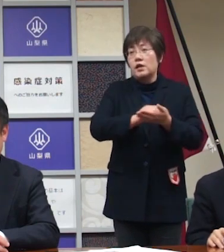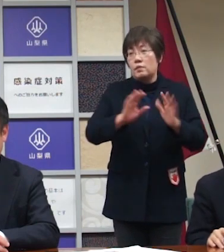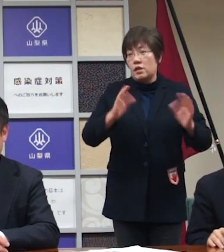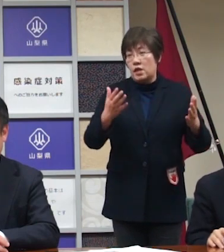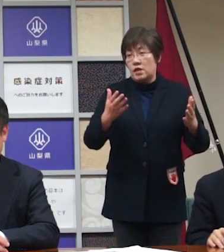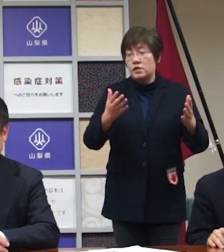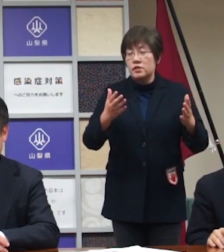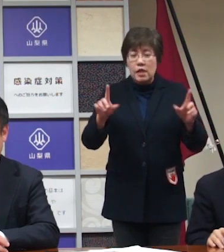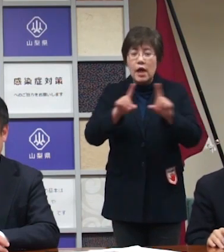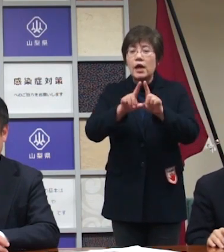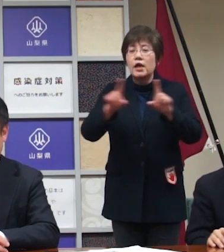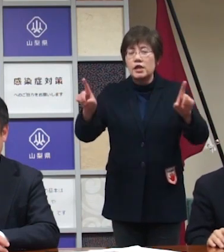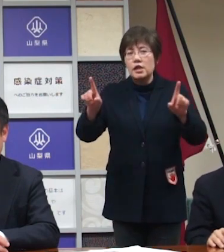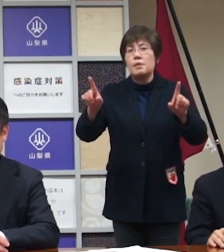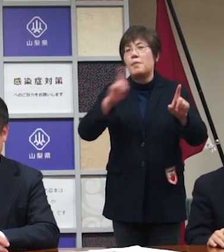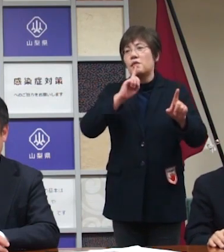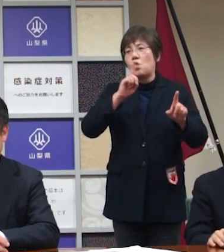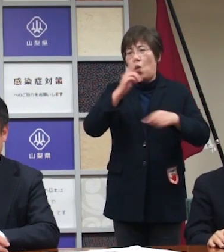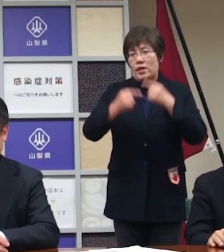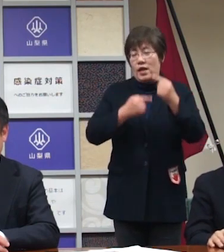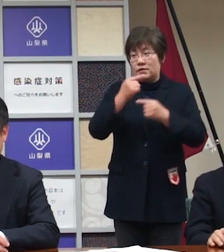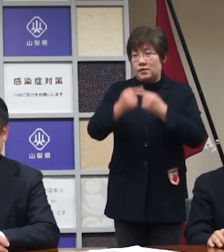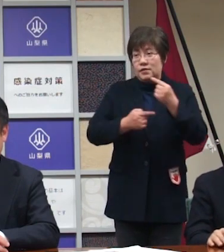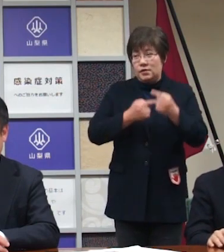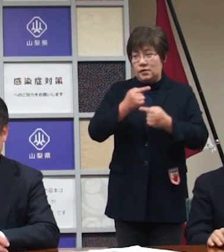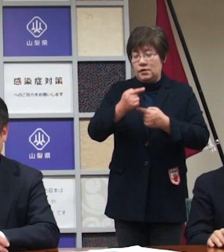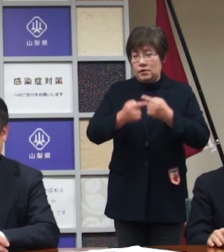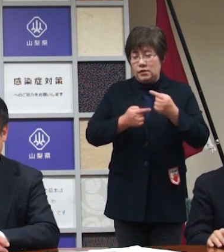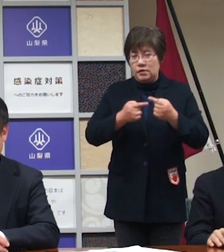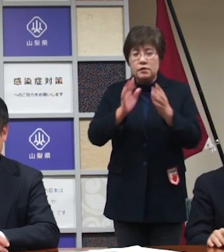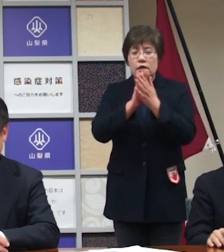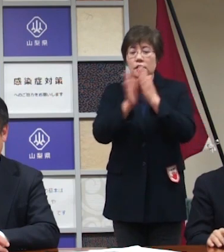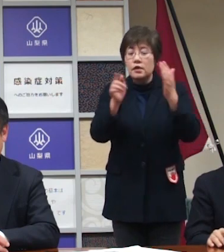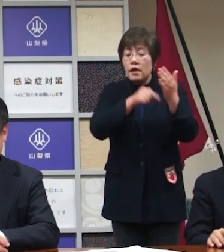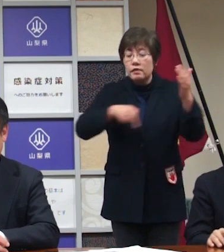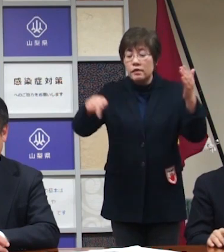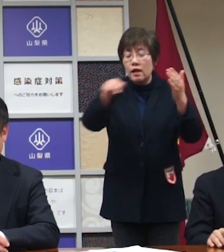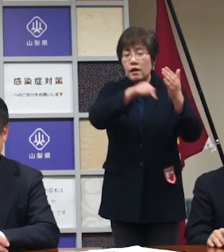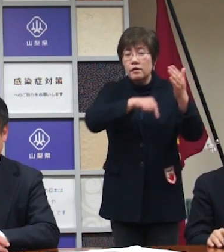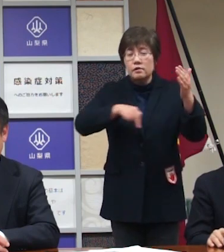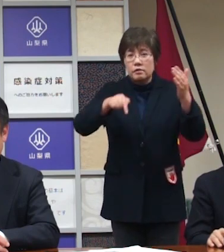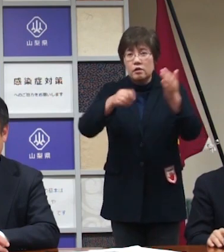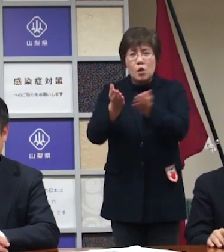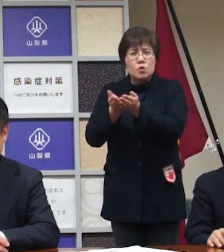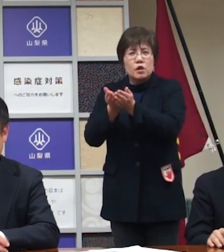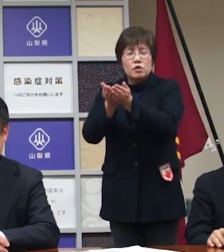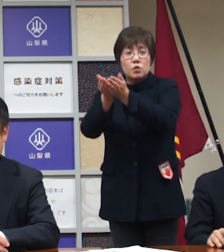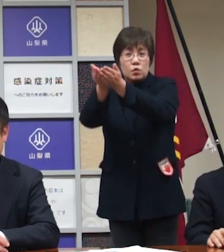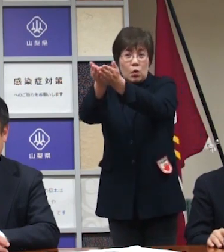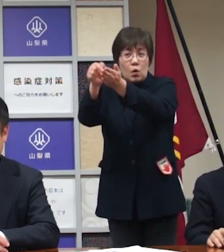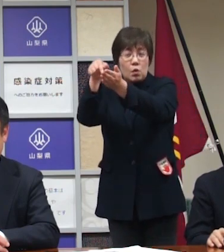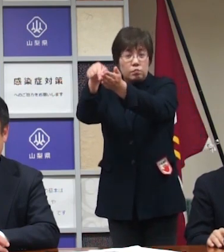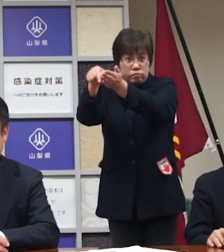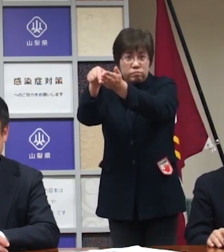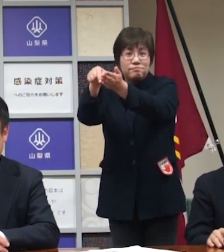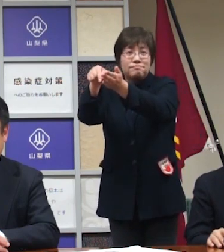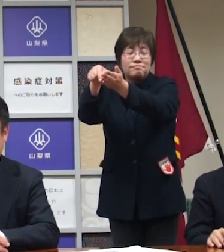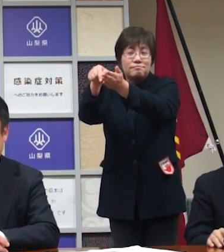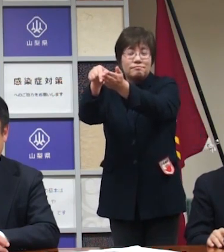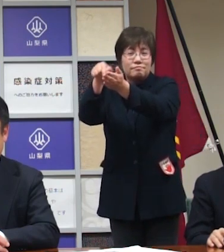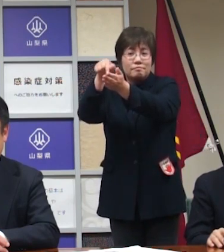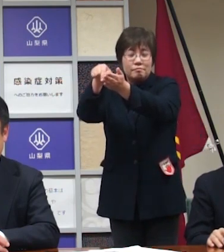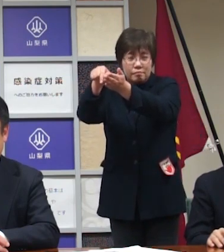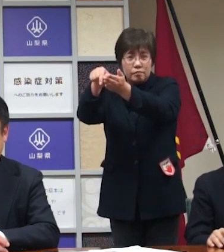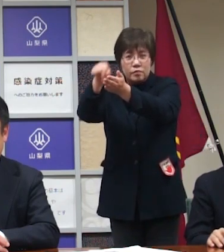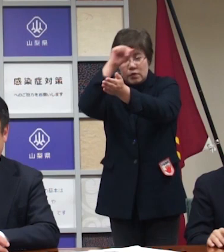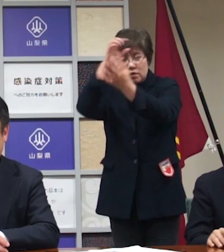これ一般論として聞いていただきたいんですが、県内でもクルーズ船関係の方々を受け入れてます。